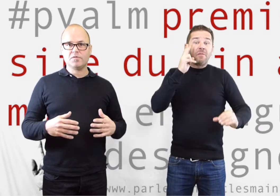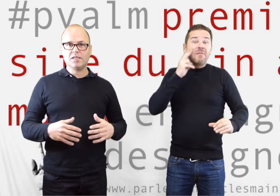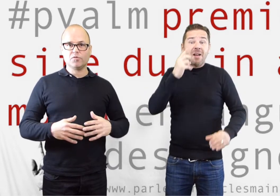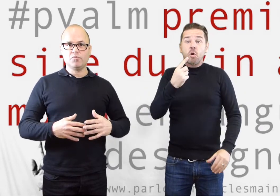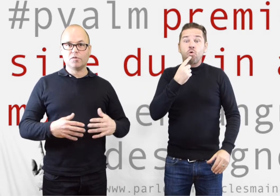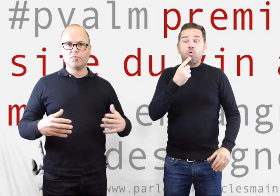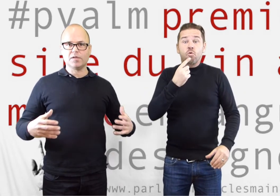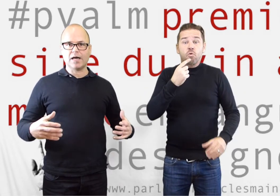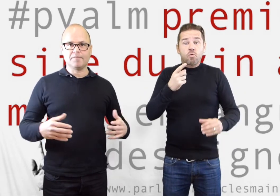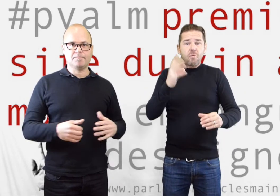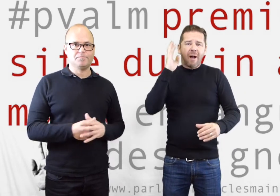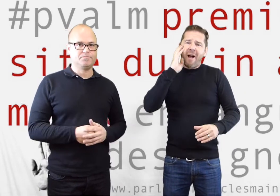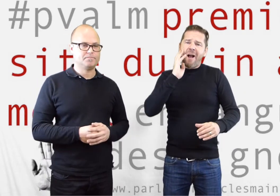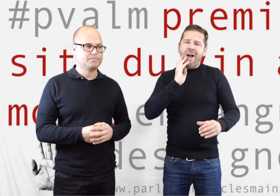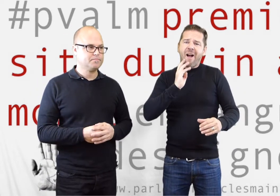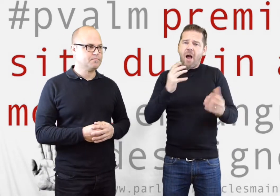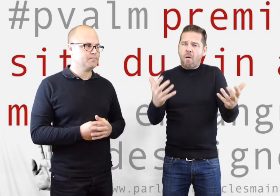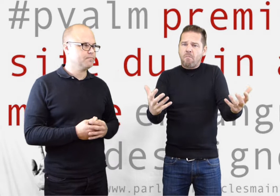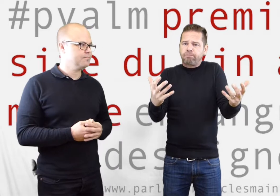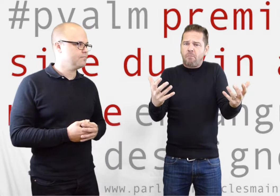gustativement devenir de plus en plus gras.